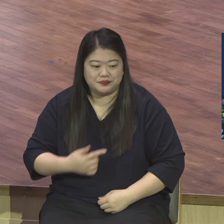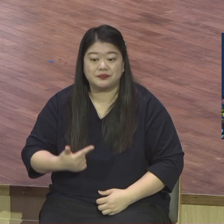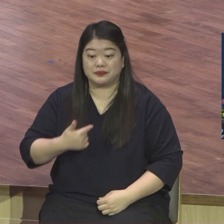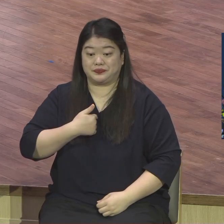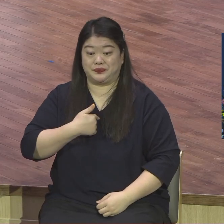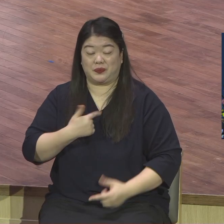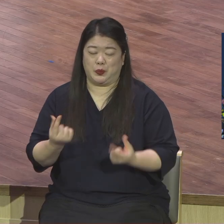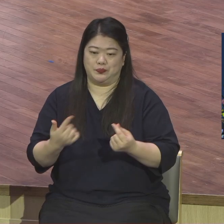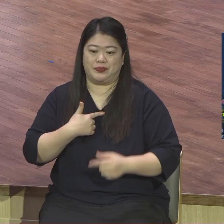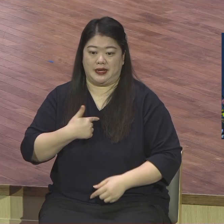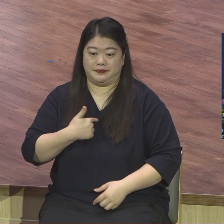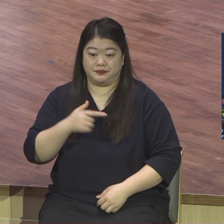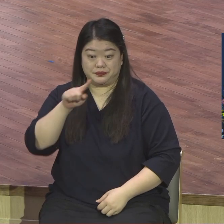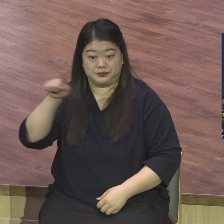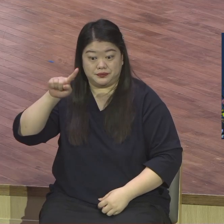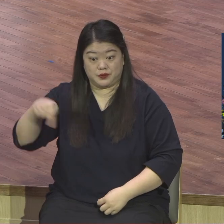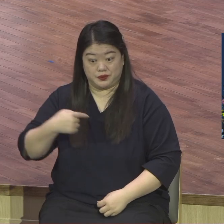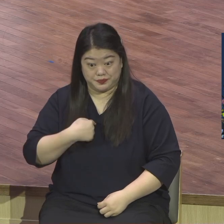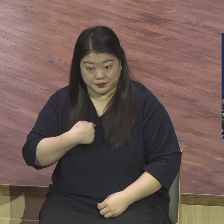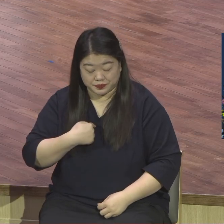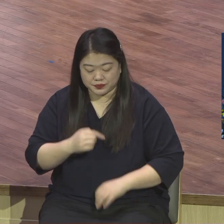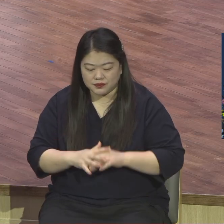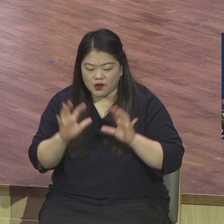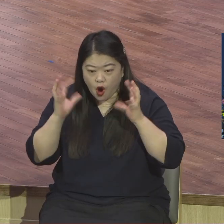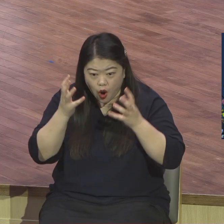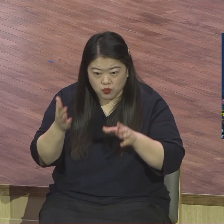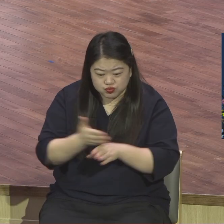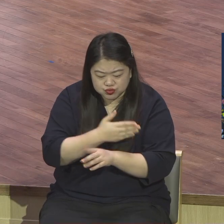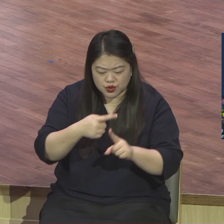모태로 신앙생활 하면서 얼마나 눌려 살았는지.